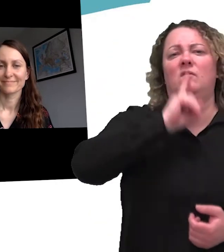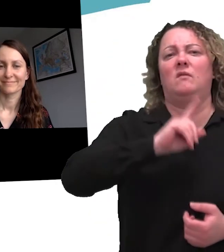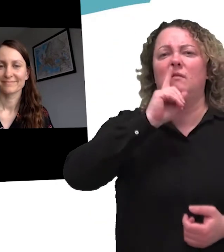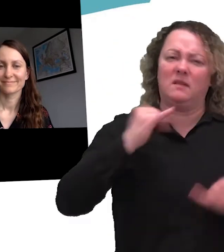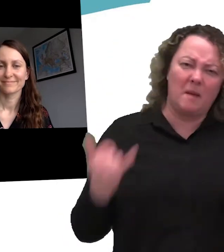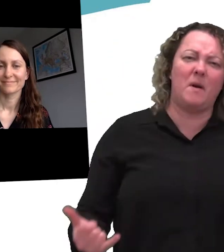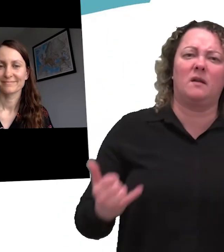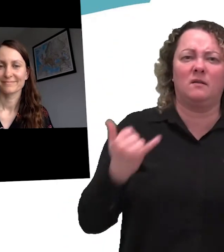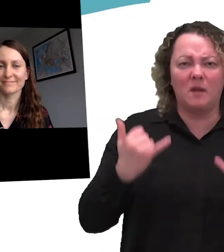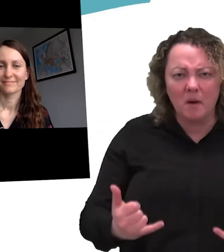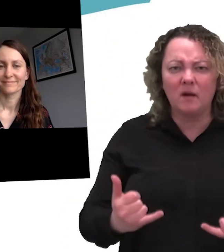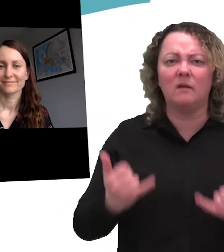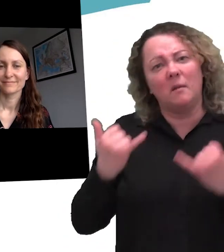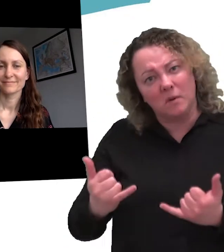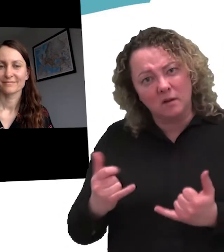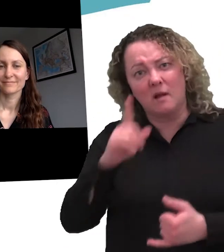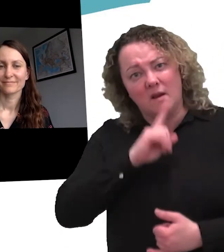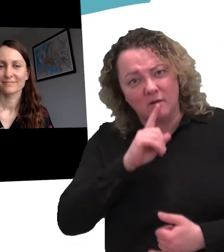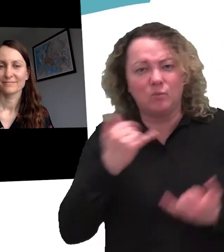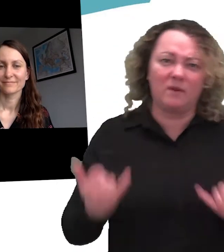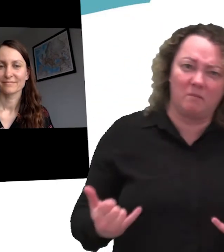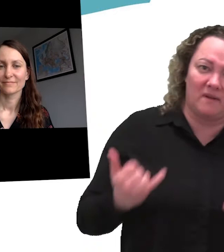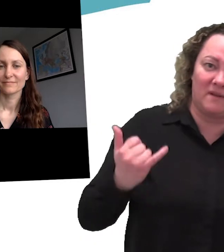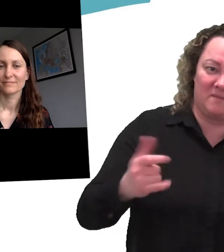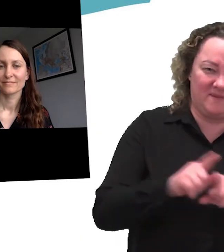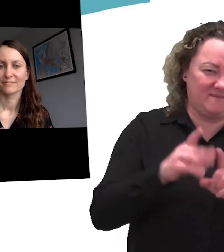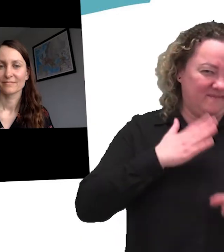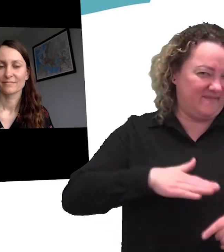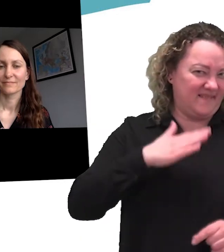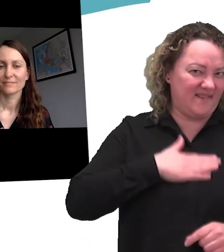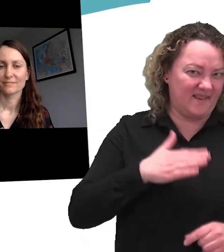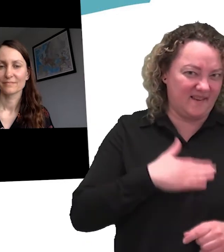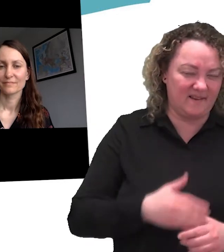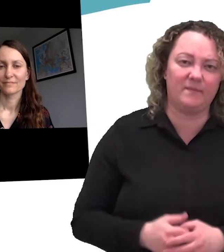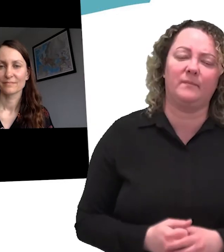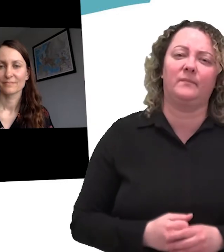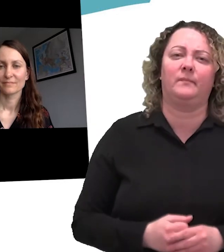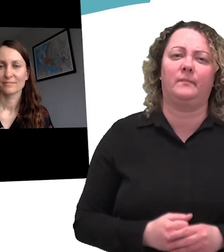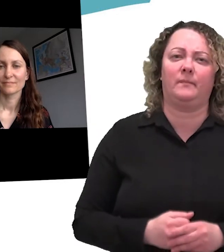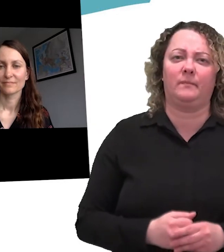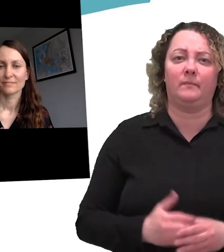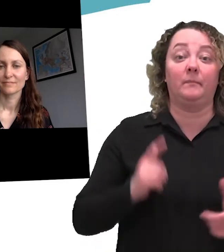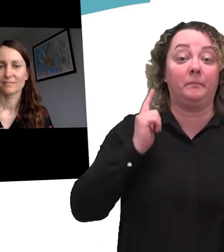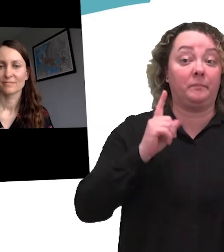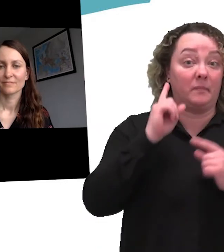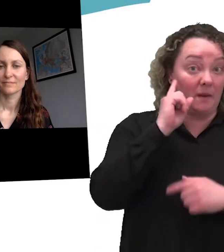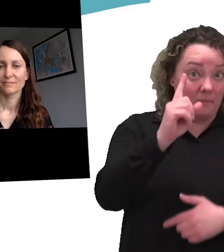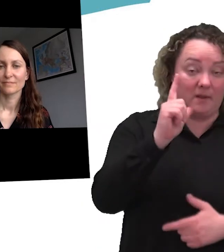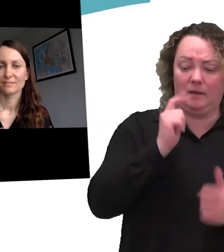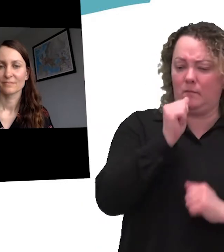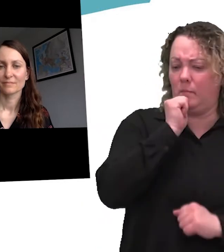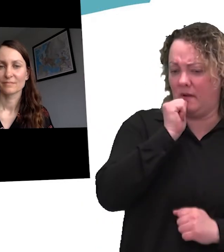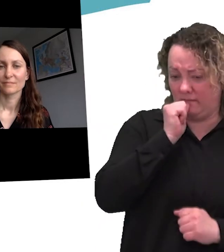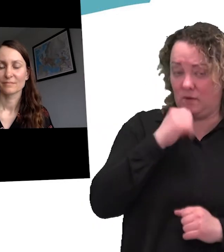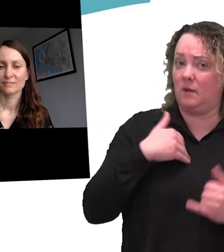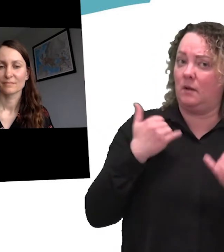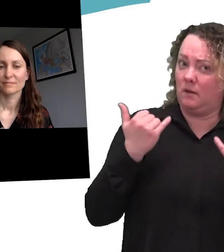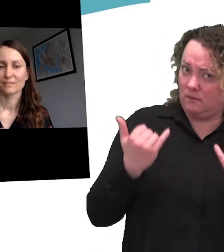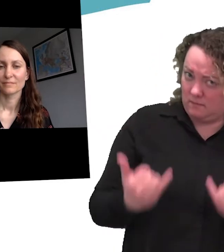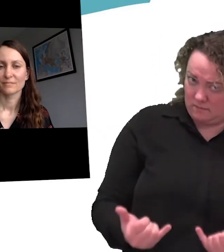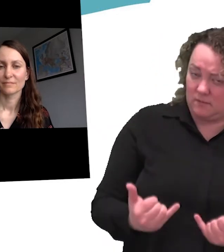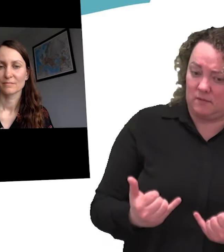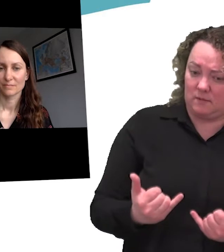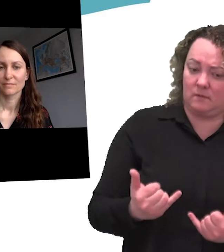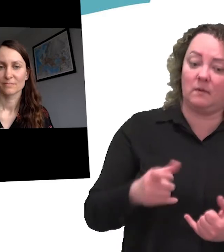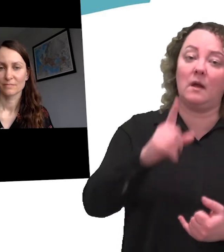gal dabar ledu, tai tėvai dažnai suirsta, bet jeigu būtų labai aiški taisyklė, na, aš dabar bet ką, tarkim, kad ledai pavakariam,